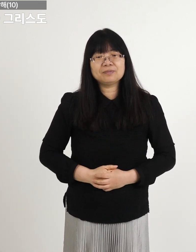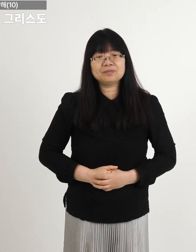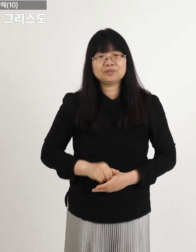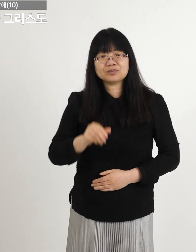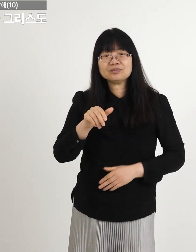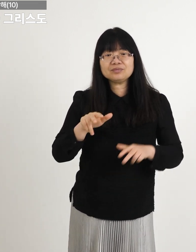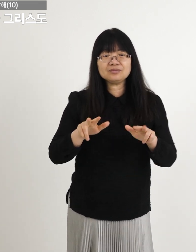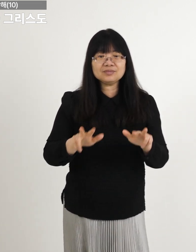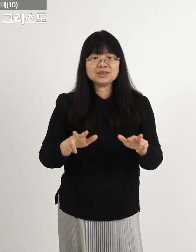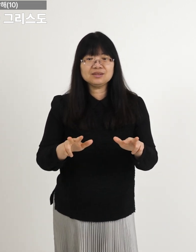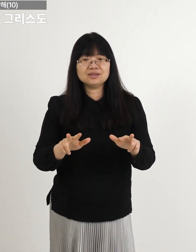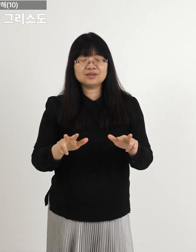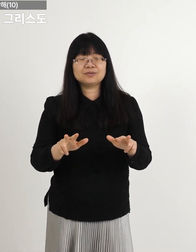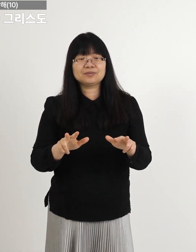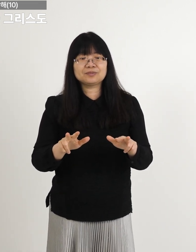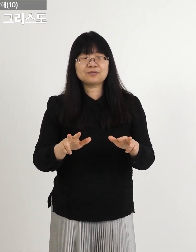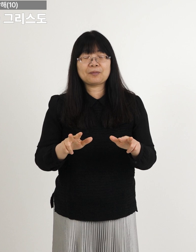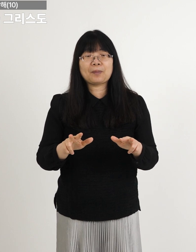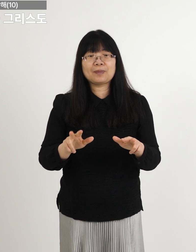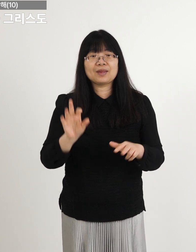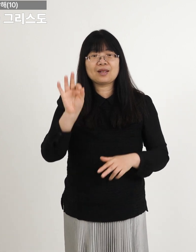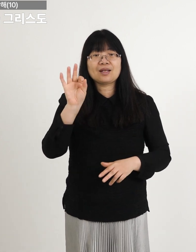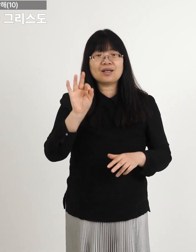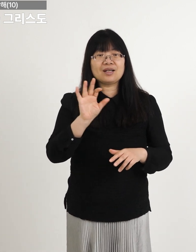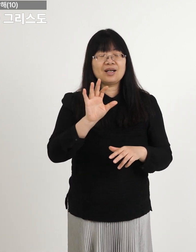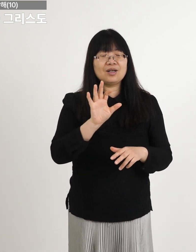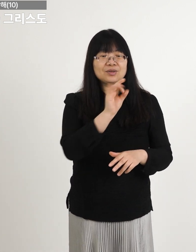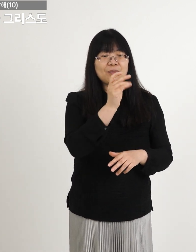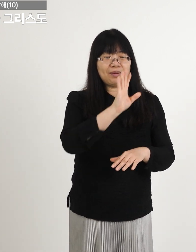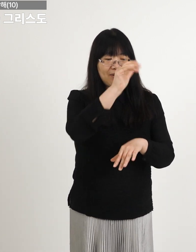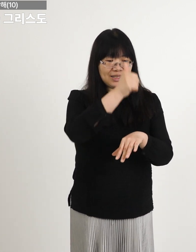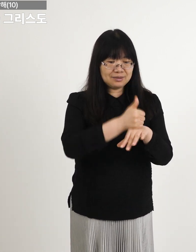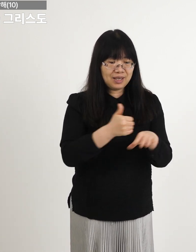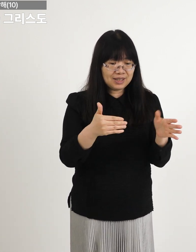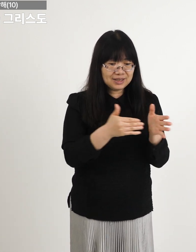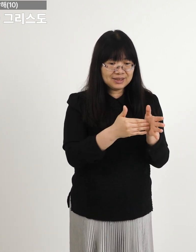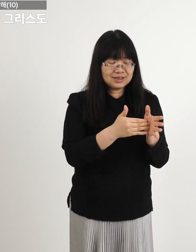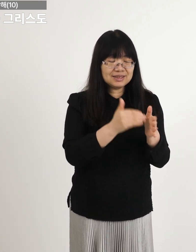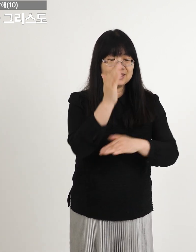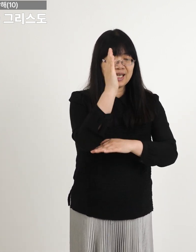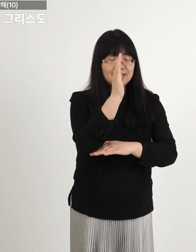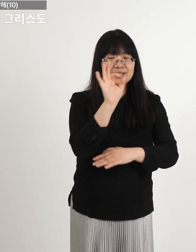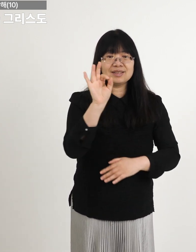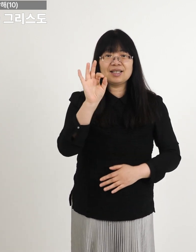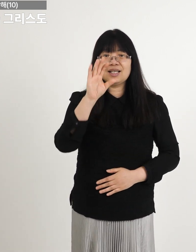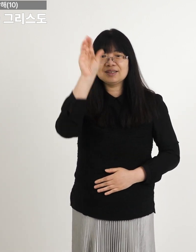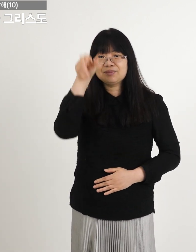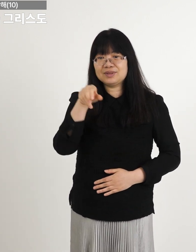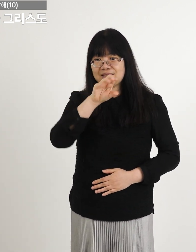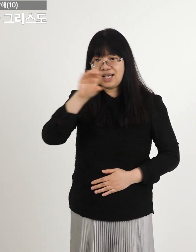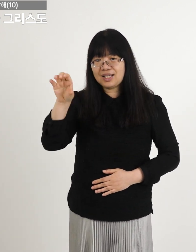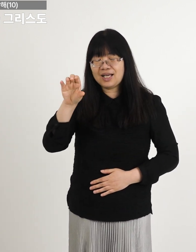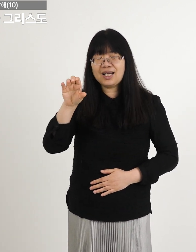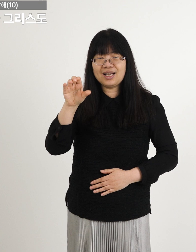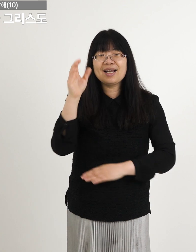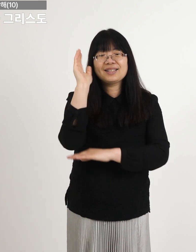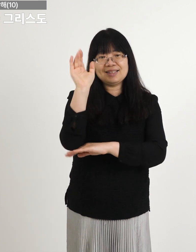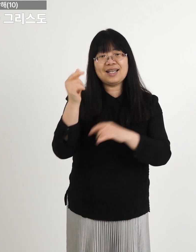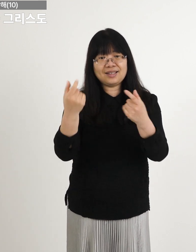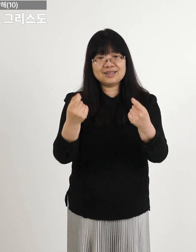십자가 얘기예요. 믿습니까? 자, 그런데 이제 마지막입니다.